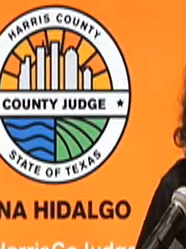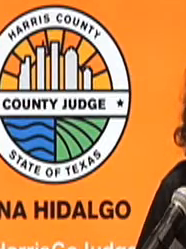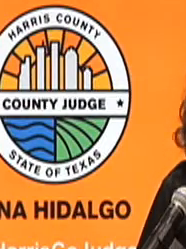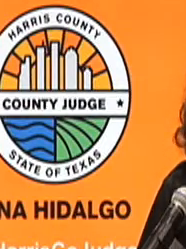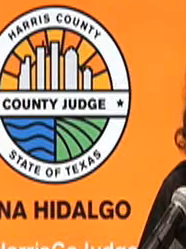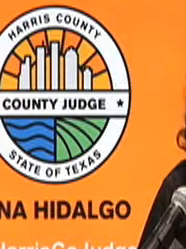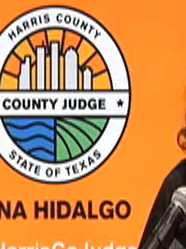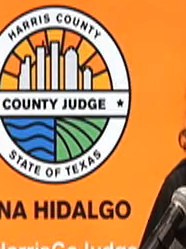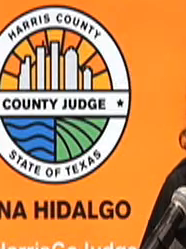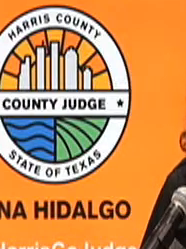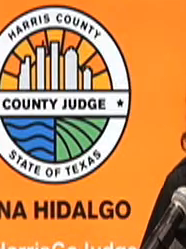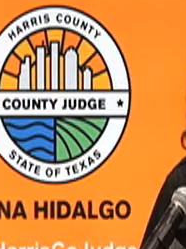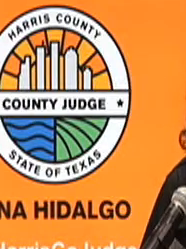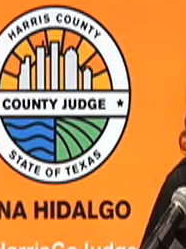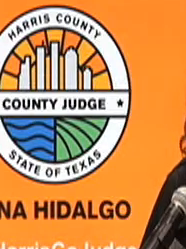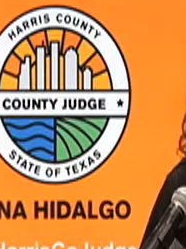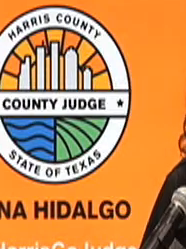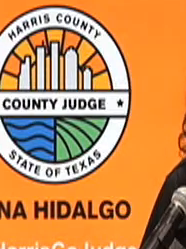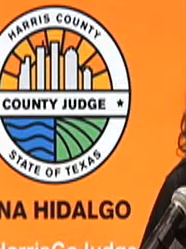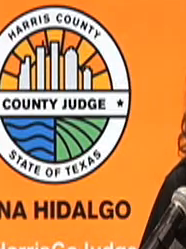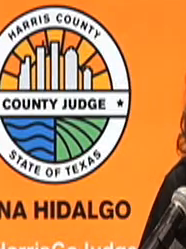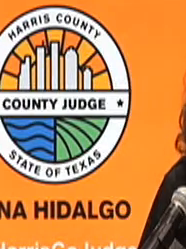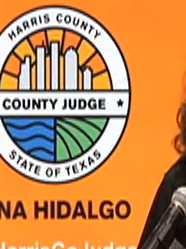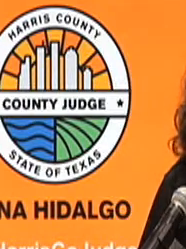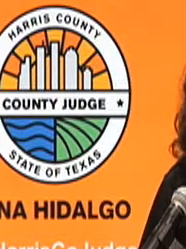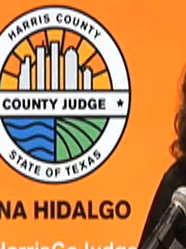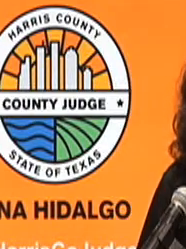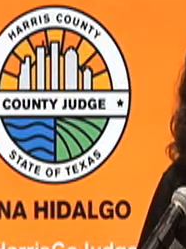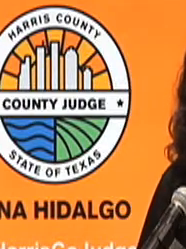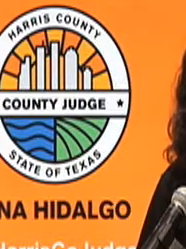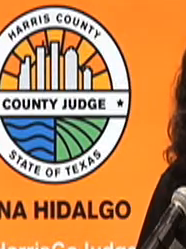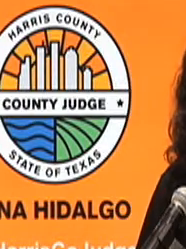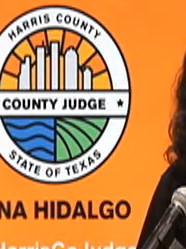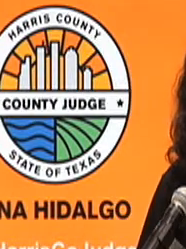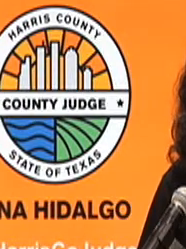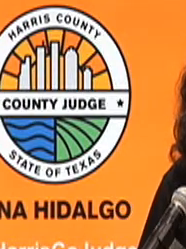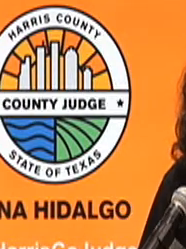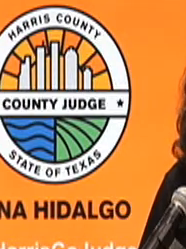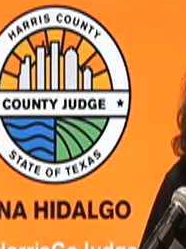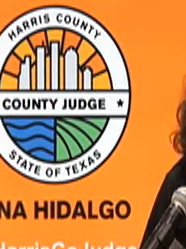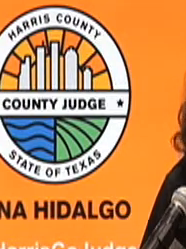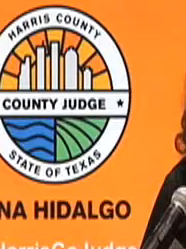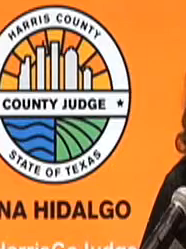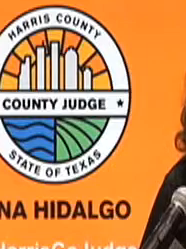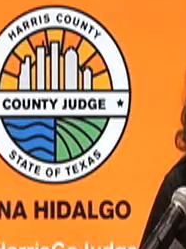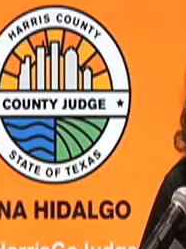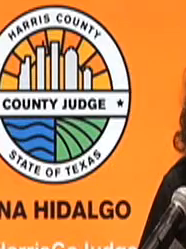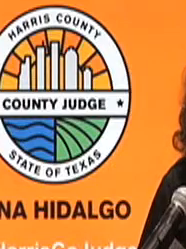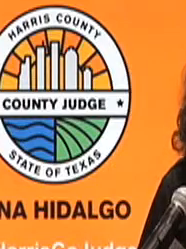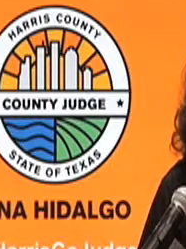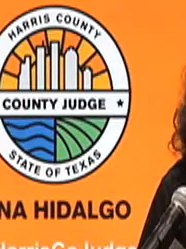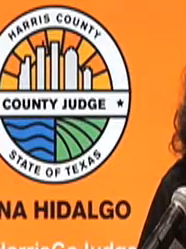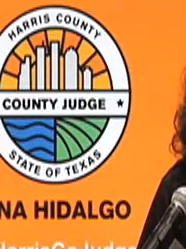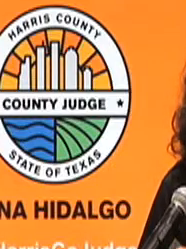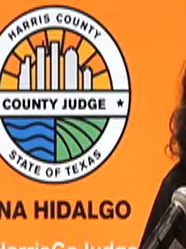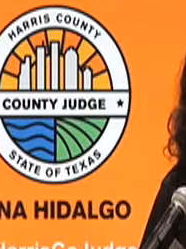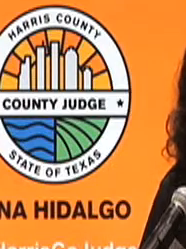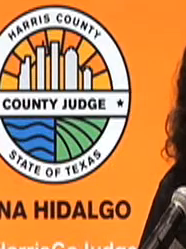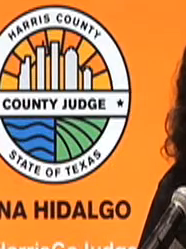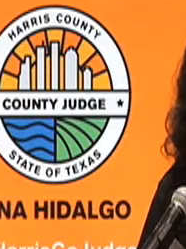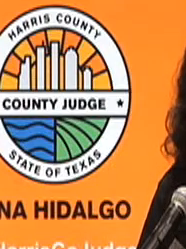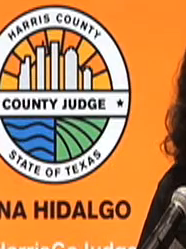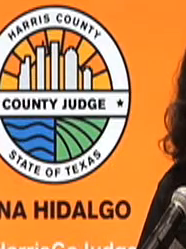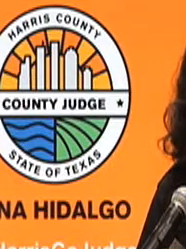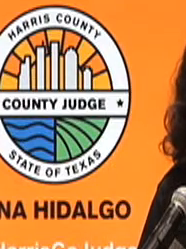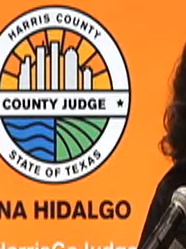fuertes, vamos todos a estar en casa, en refugio, y la marea alta, ahí sí es cuando las personas que están enfrentando